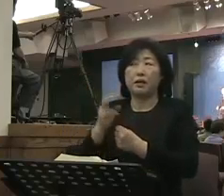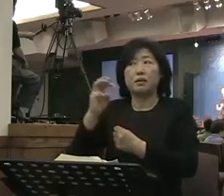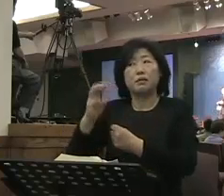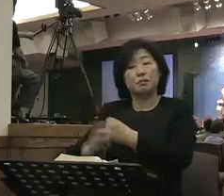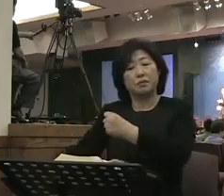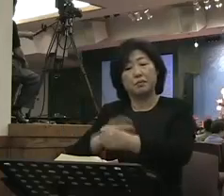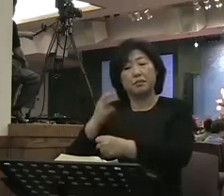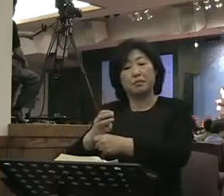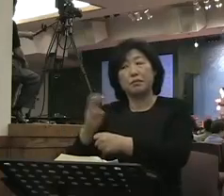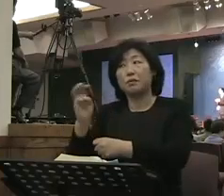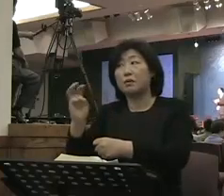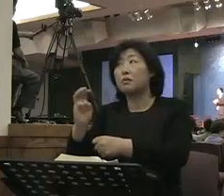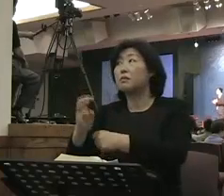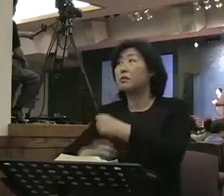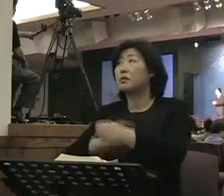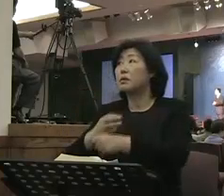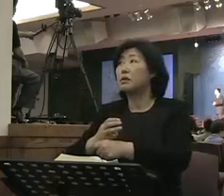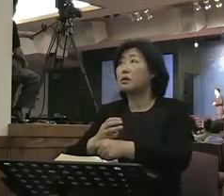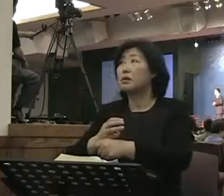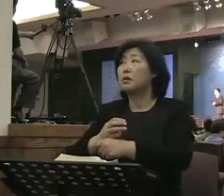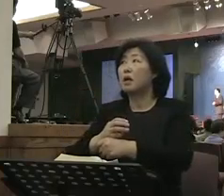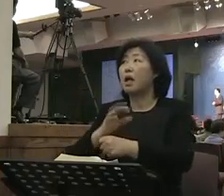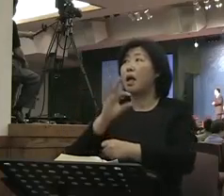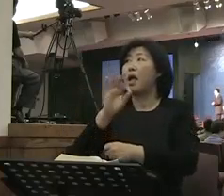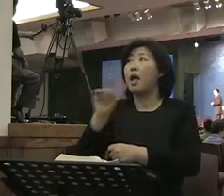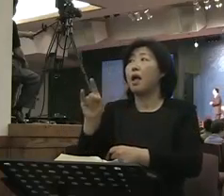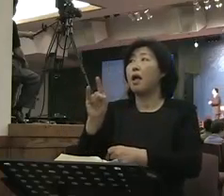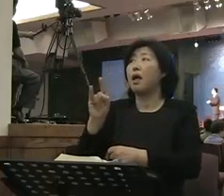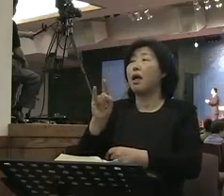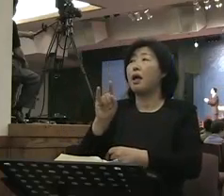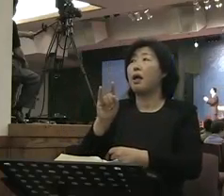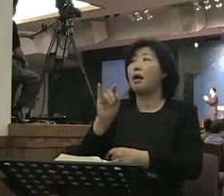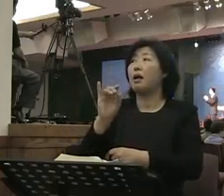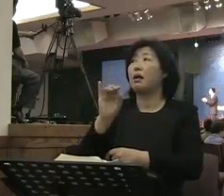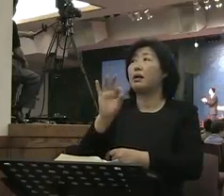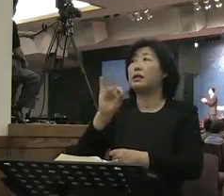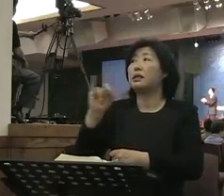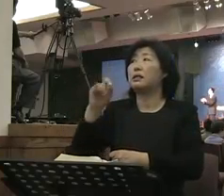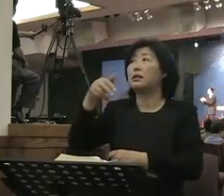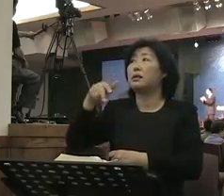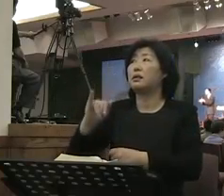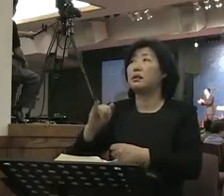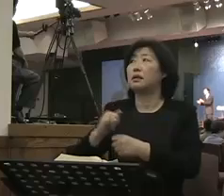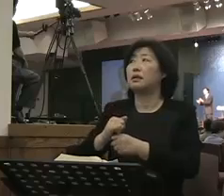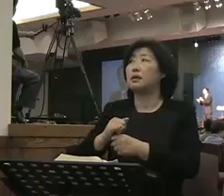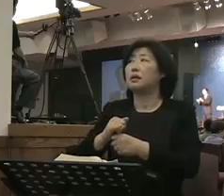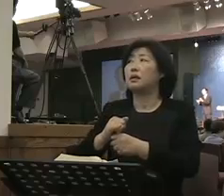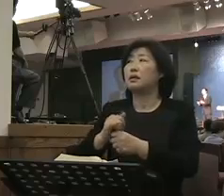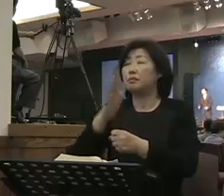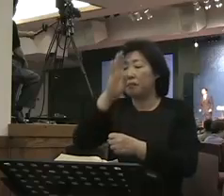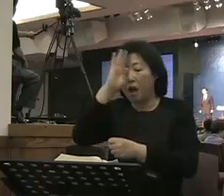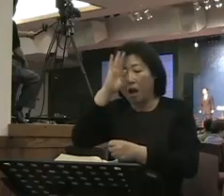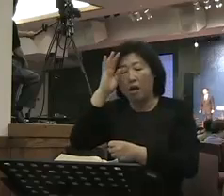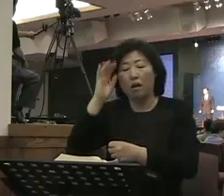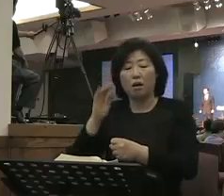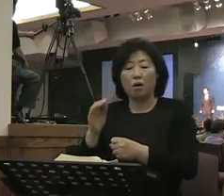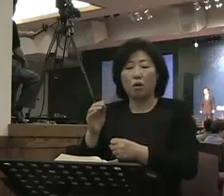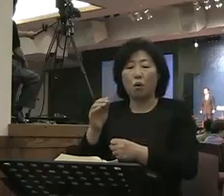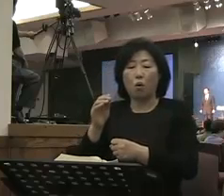30년 전부터 노출되었던 에이즈라는 질병이 왜 아직도 모든 과학과 의학을